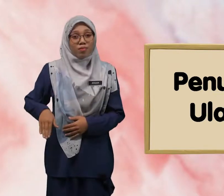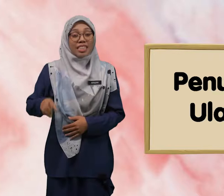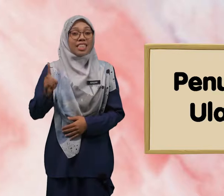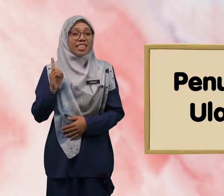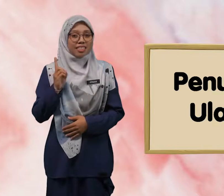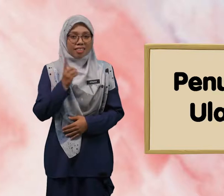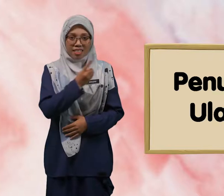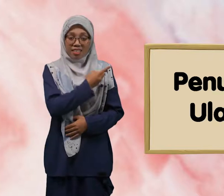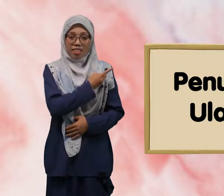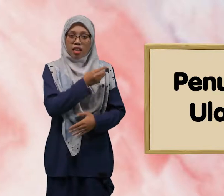kita